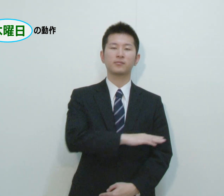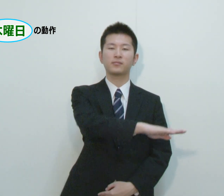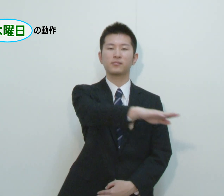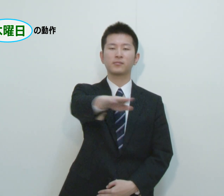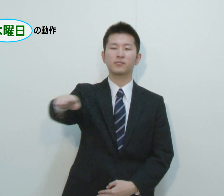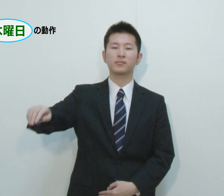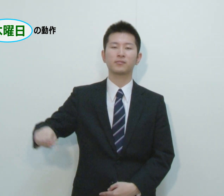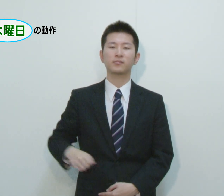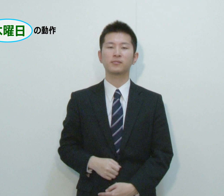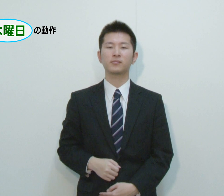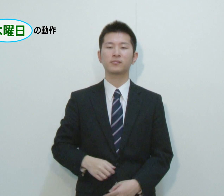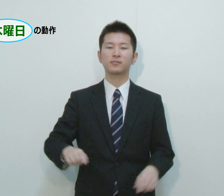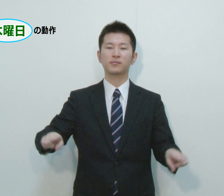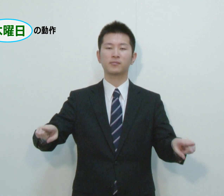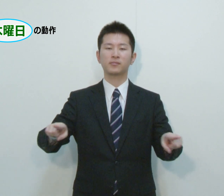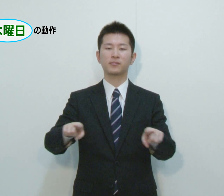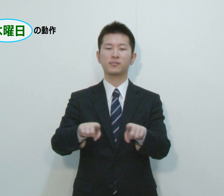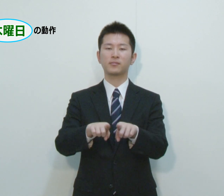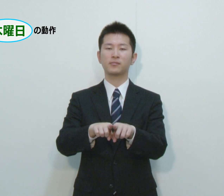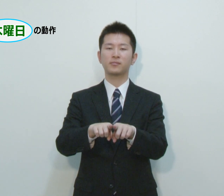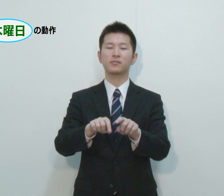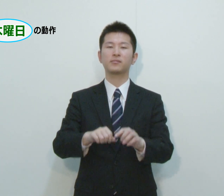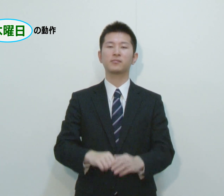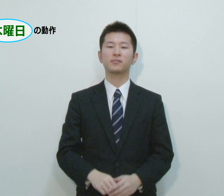皆さんもご一緒に。